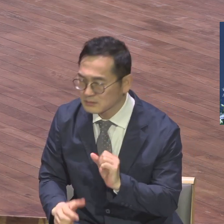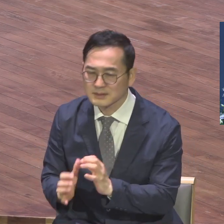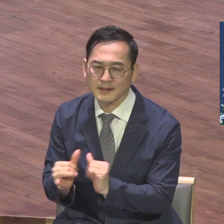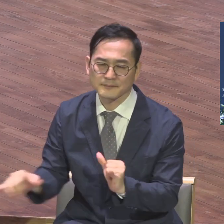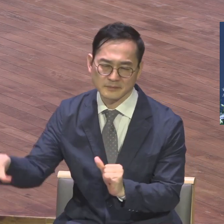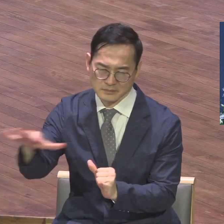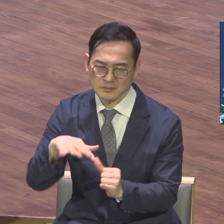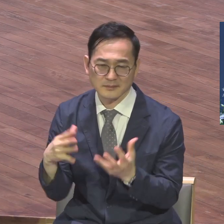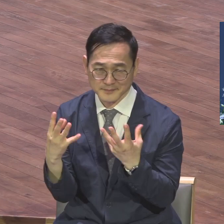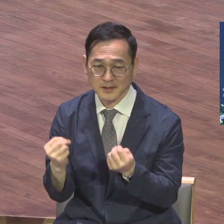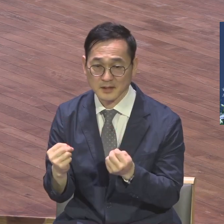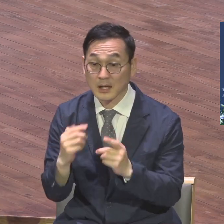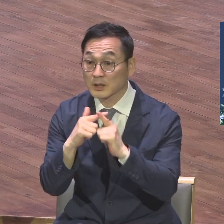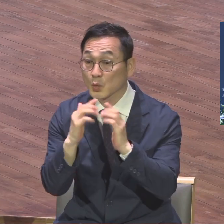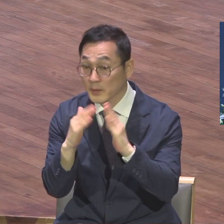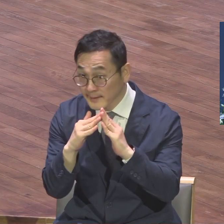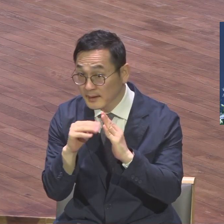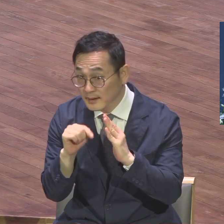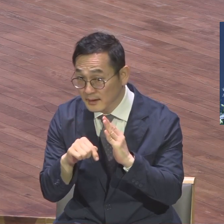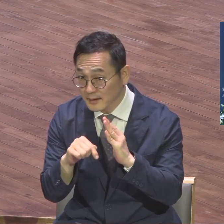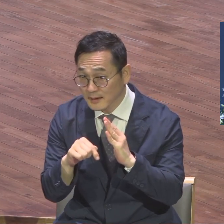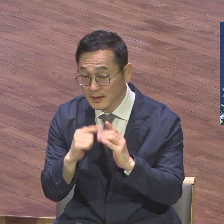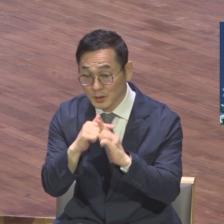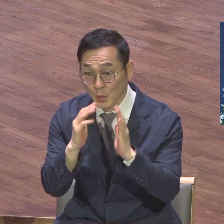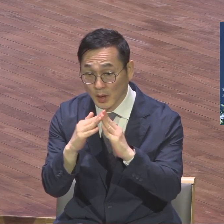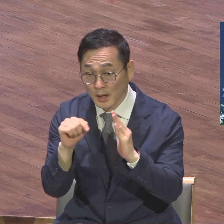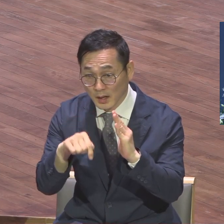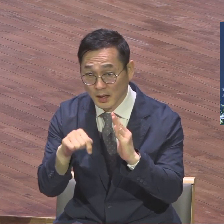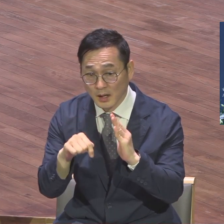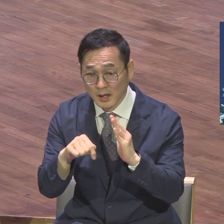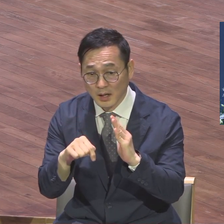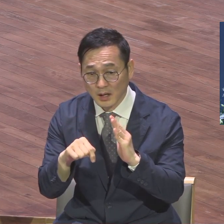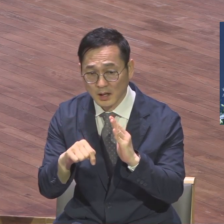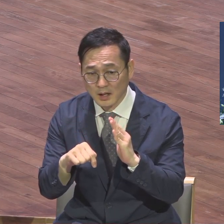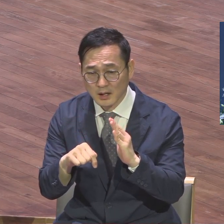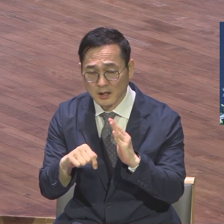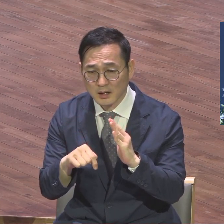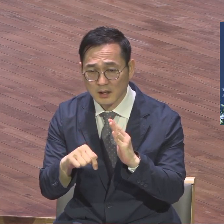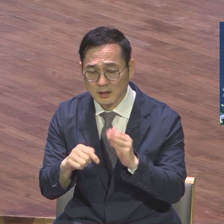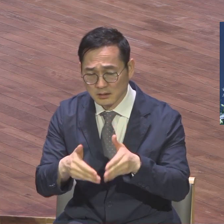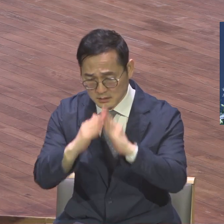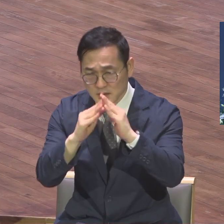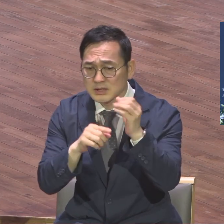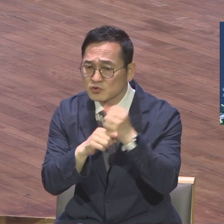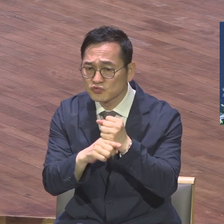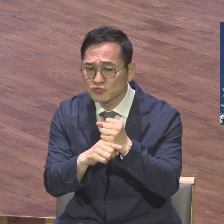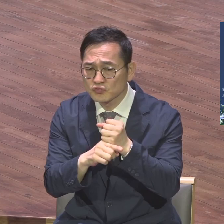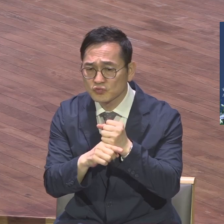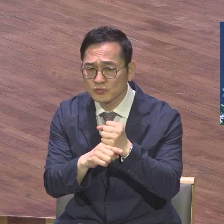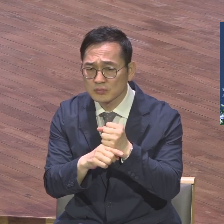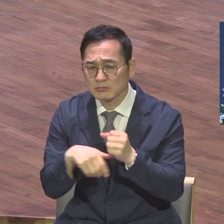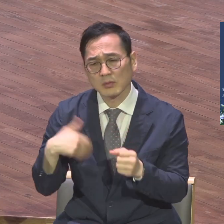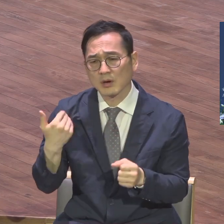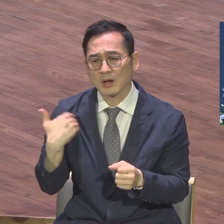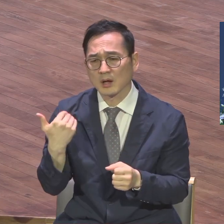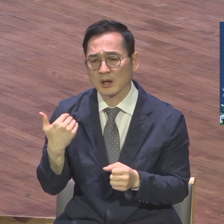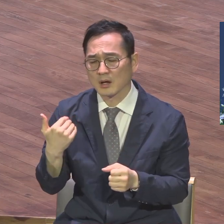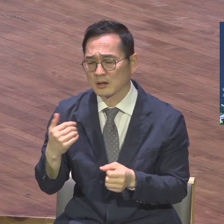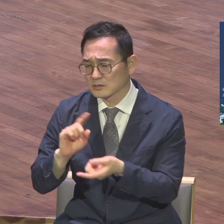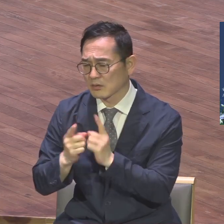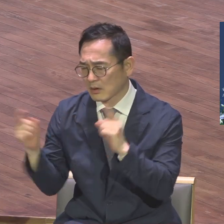되면 교회가 존재의 이유를 놓치고 서로 모여 분열하고 싸우고